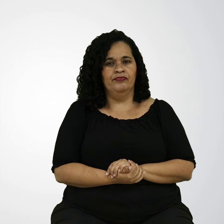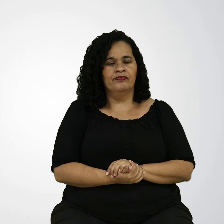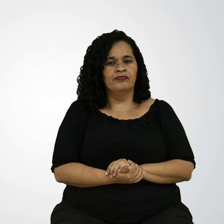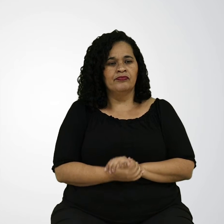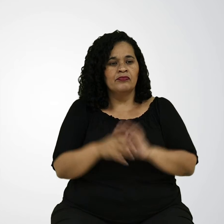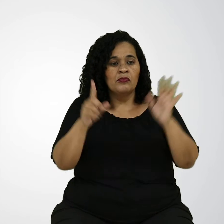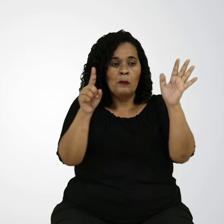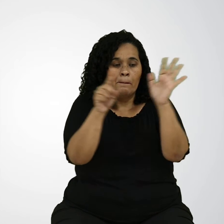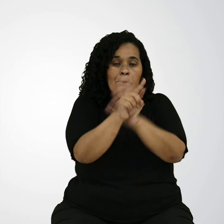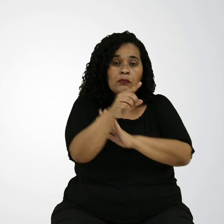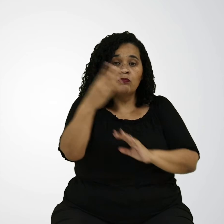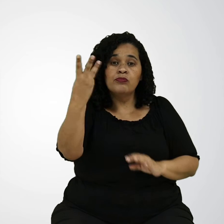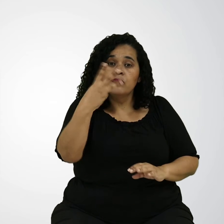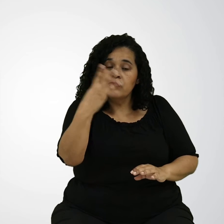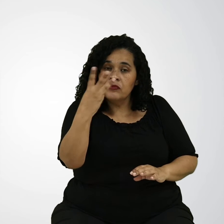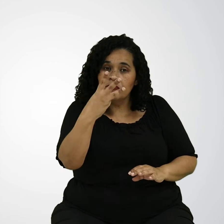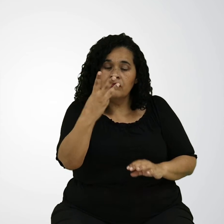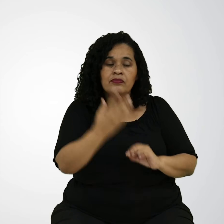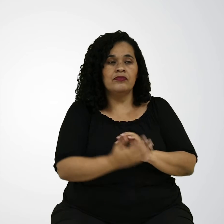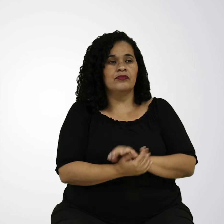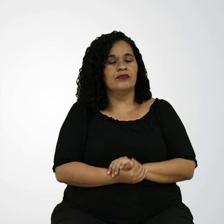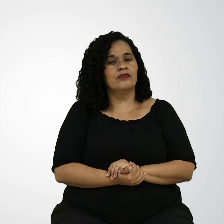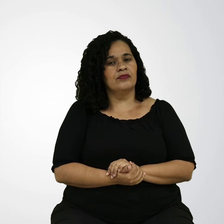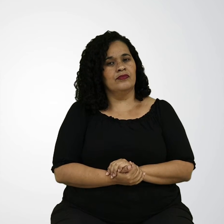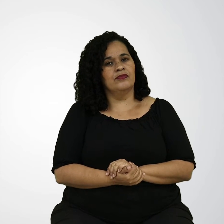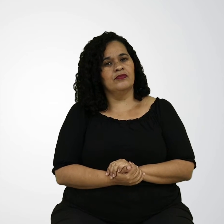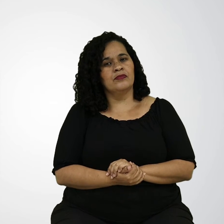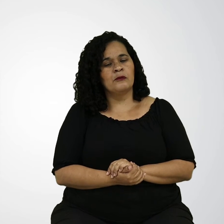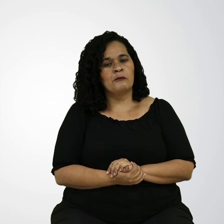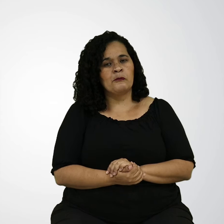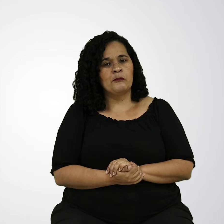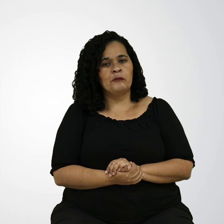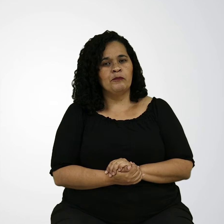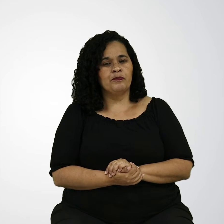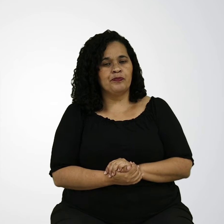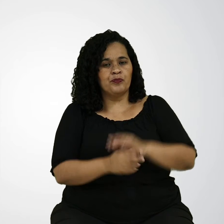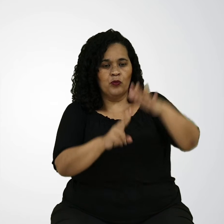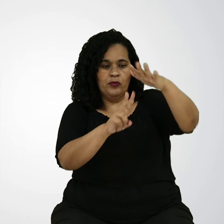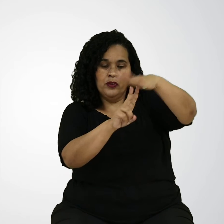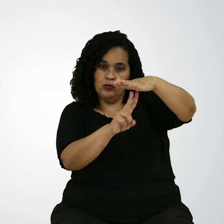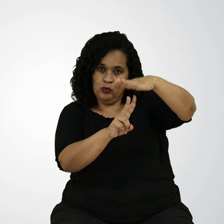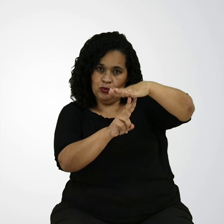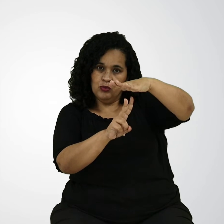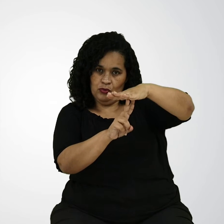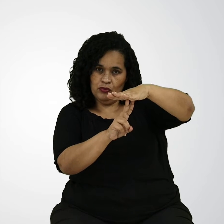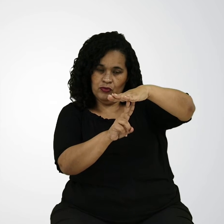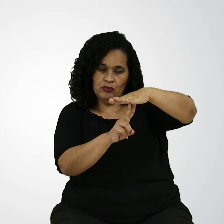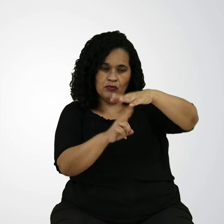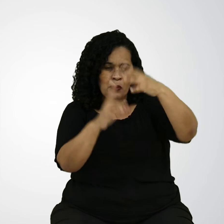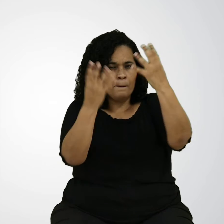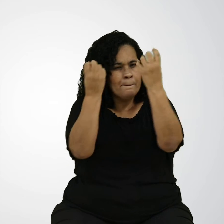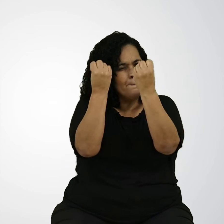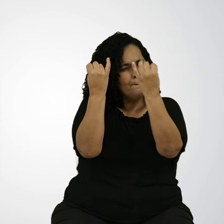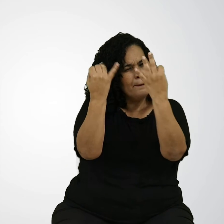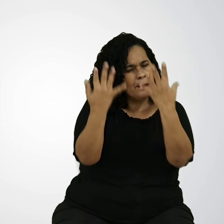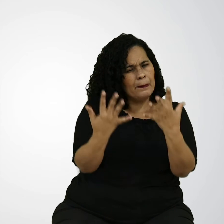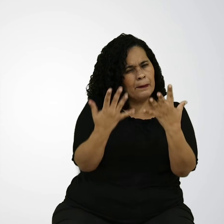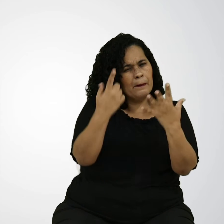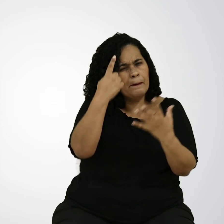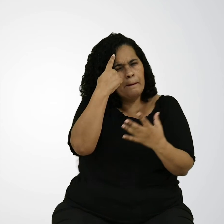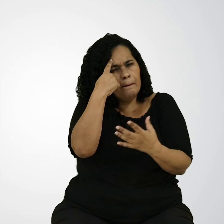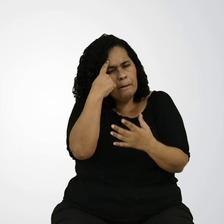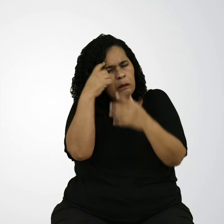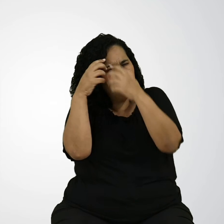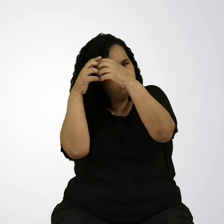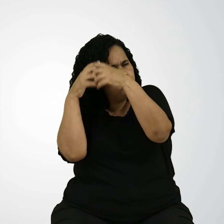Pergunta de número 3, então, ela fala com base no comentário do item 2, explica o pensamento do